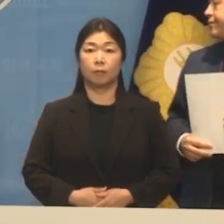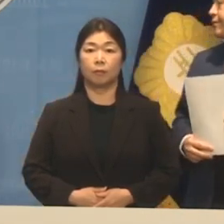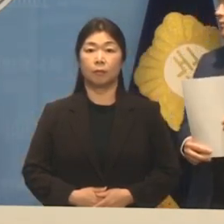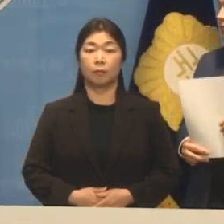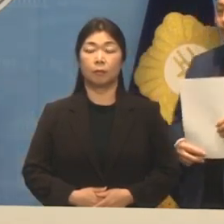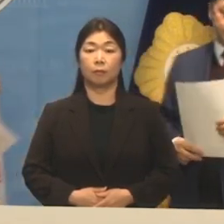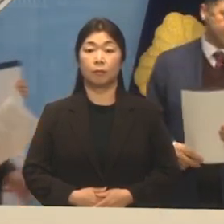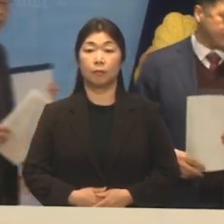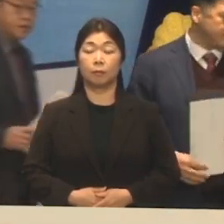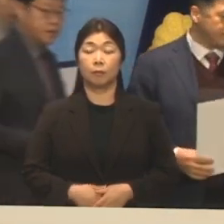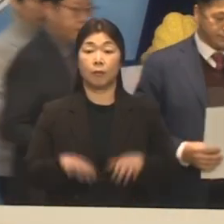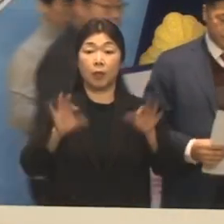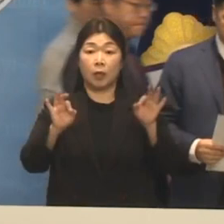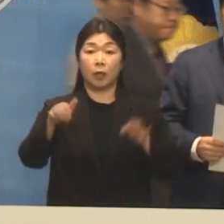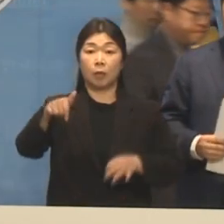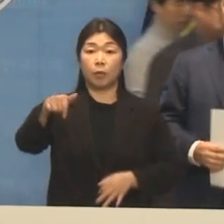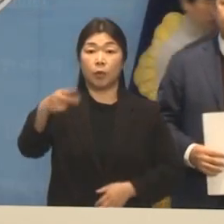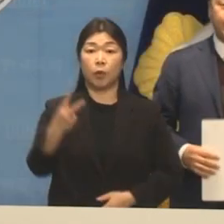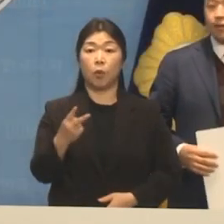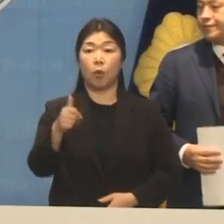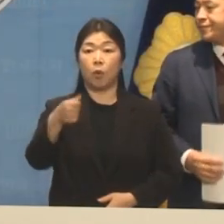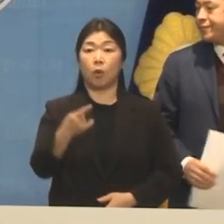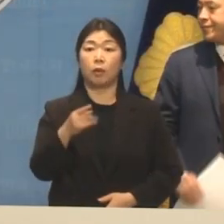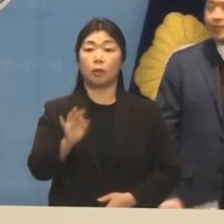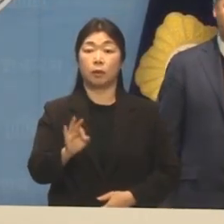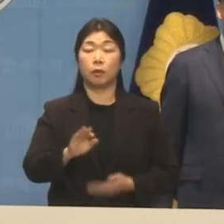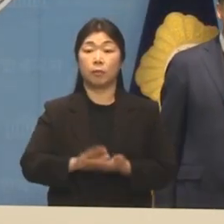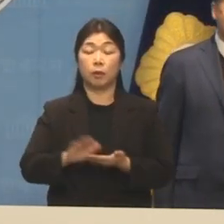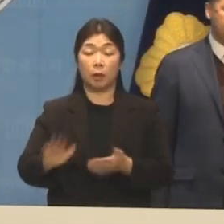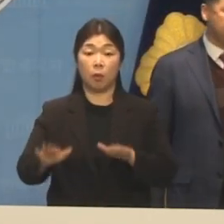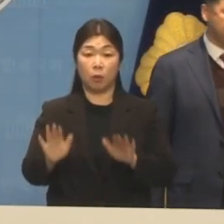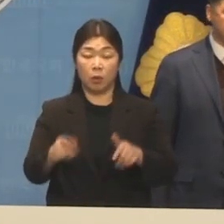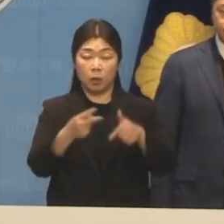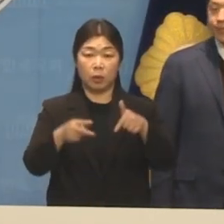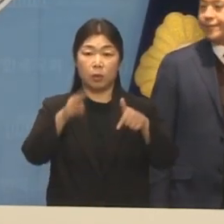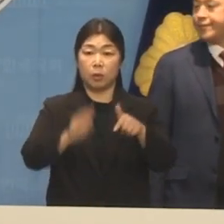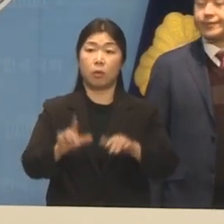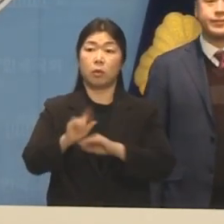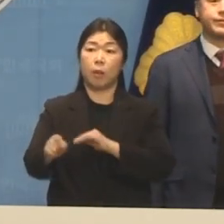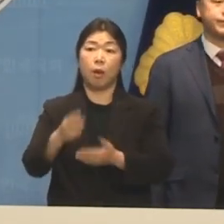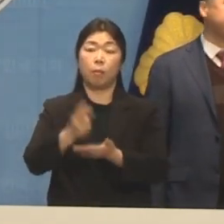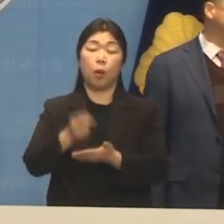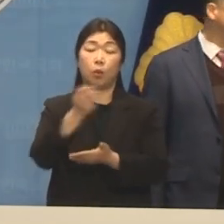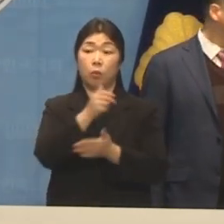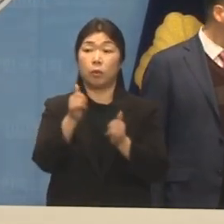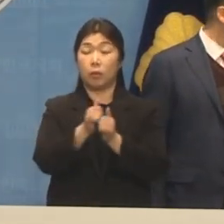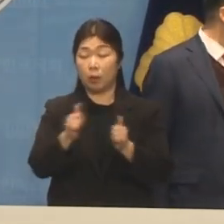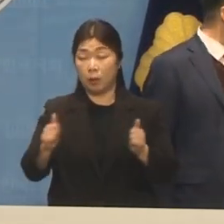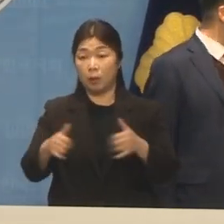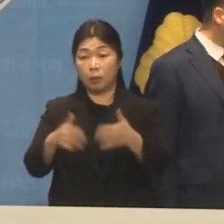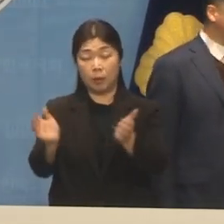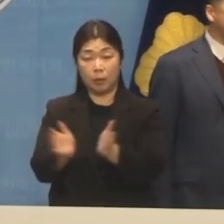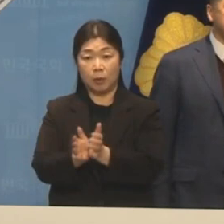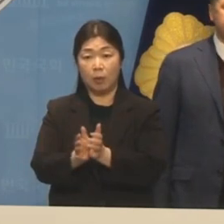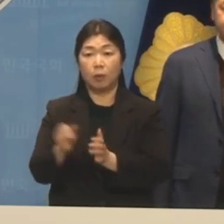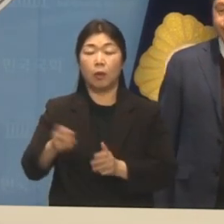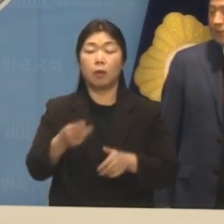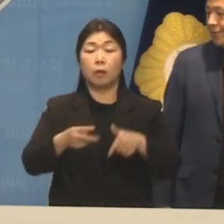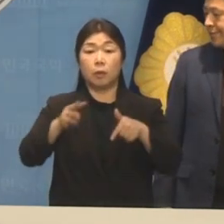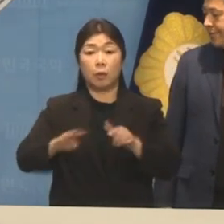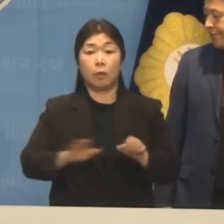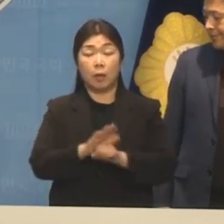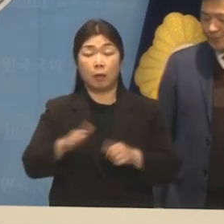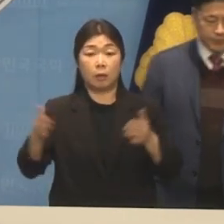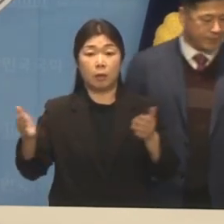아 예 김경 의원입니다 오늘 인천 지방 변호사회에 인천 사랑운동 시민협의회